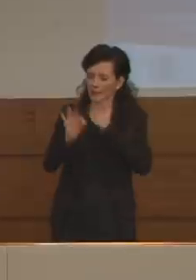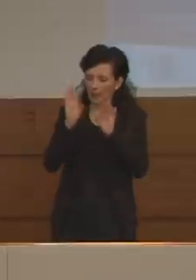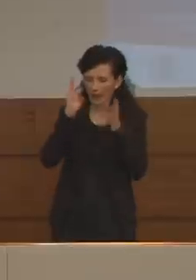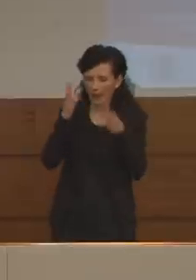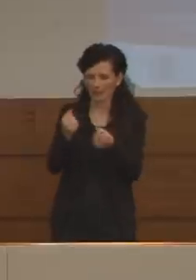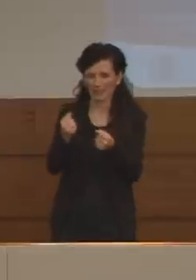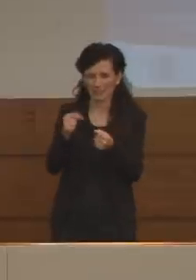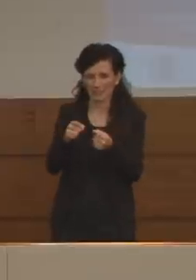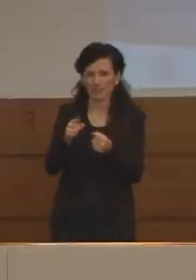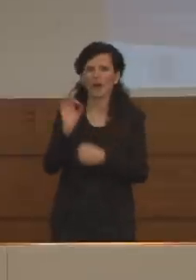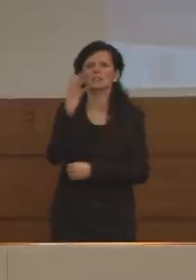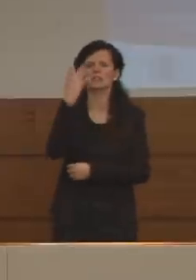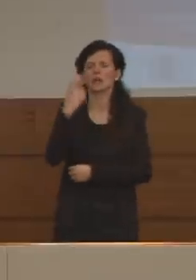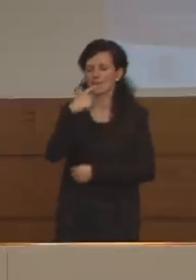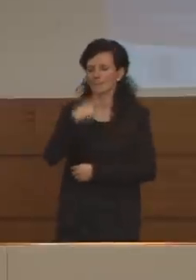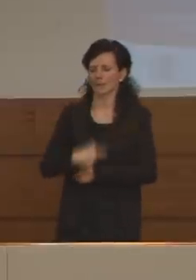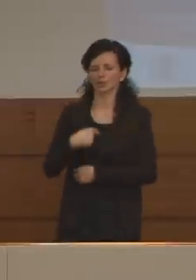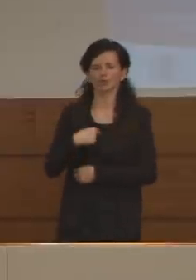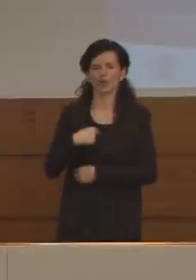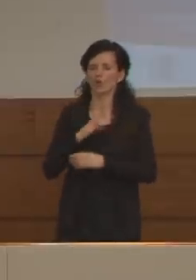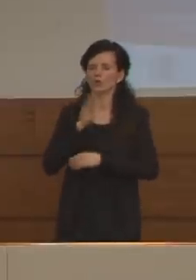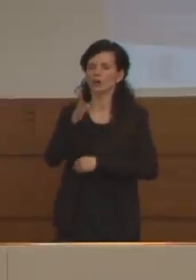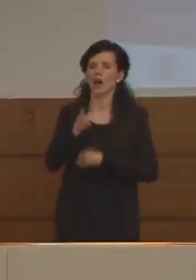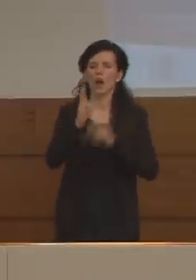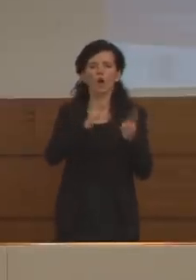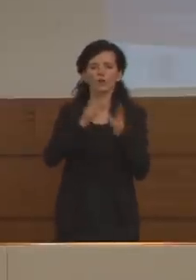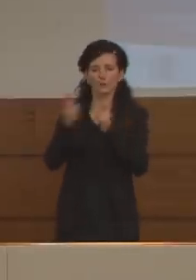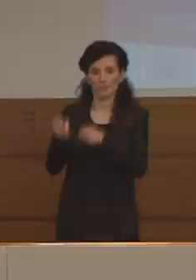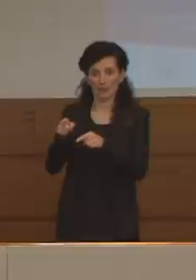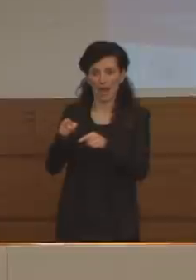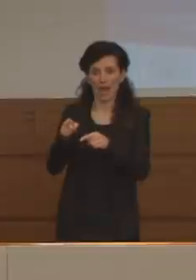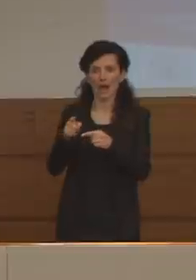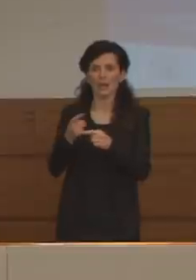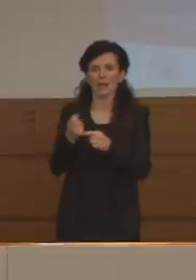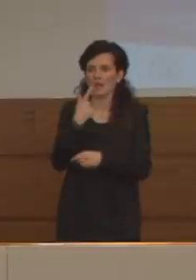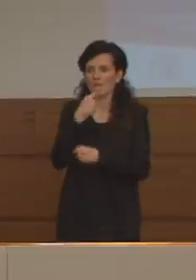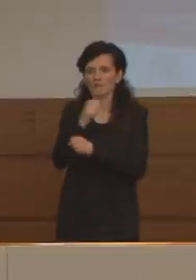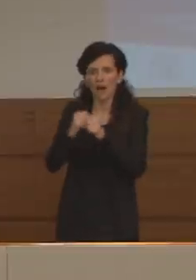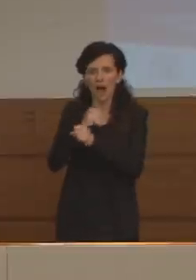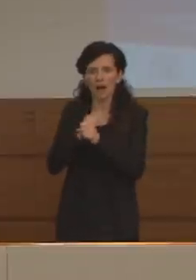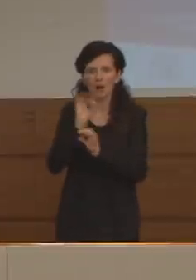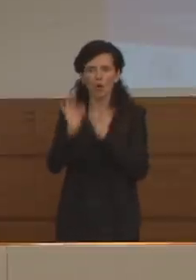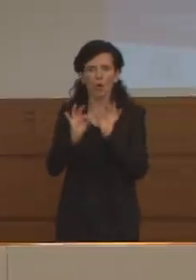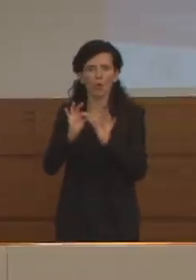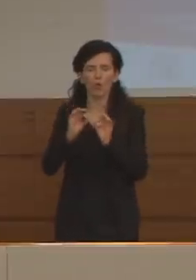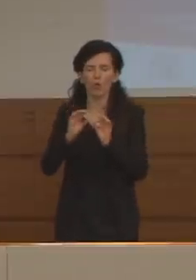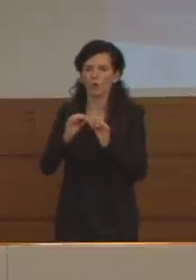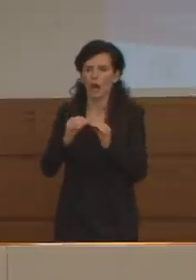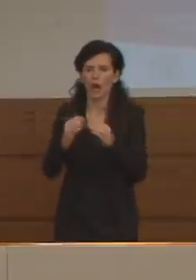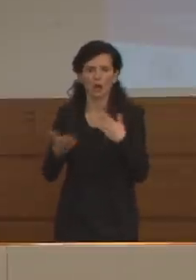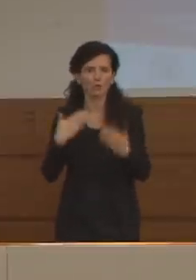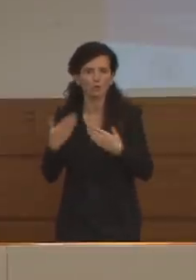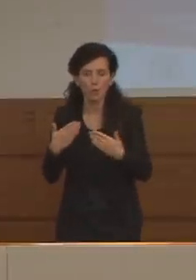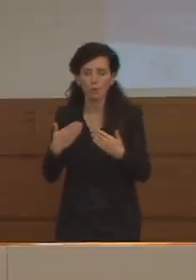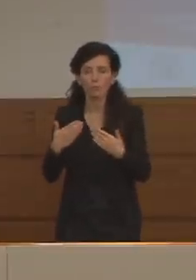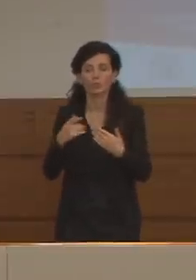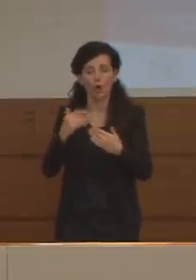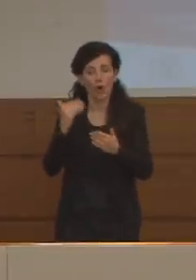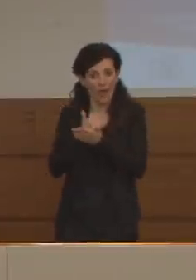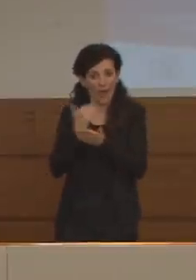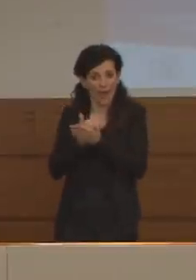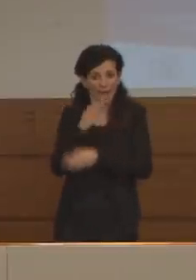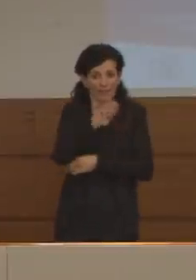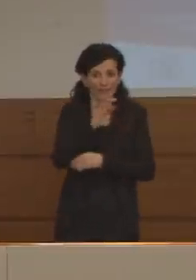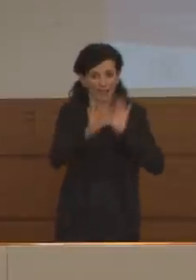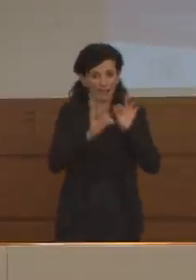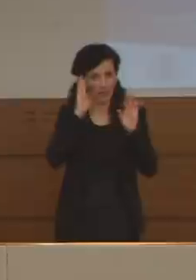persone ospedalizzate vengono prese in tempo anche con nei nuovi farmaci con le nuove terapie sia vita l'accesso poi in terapia